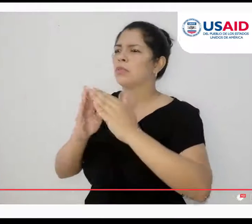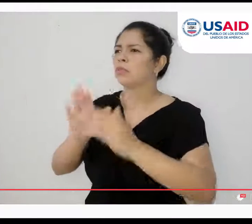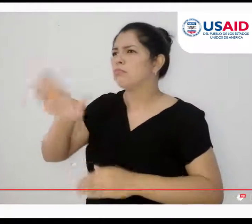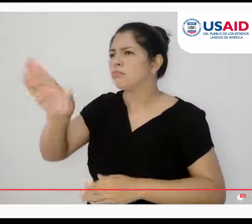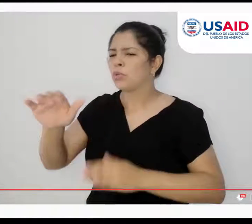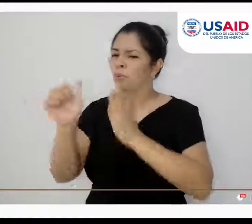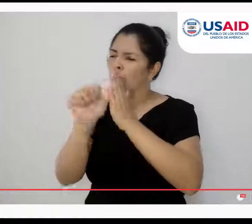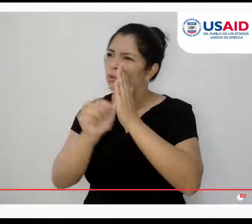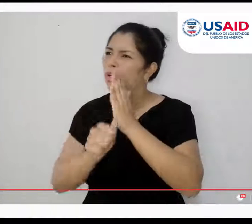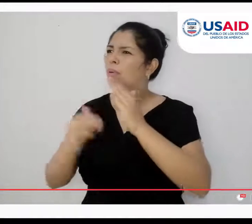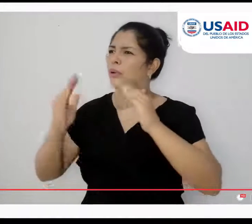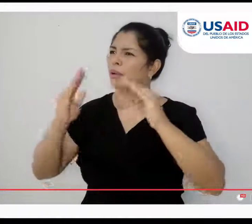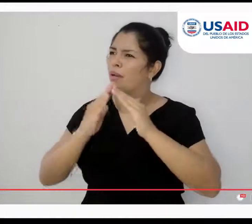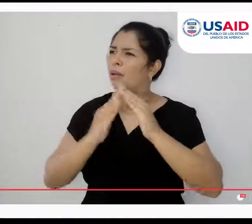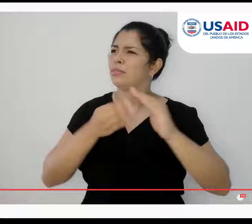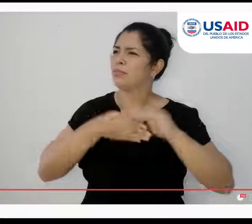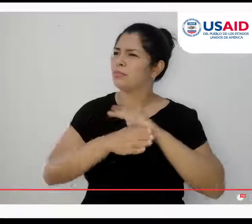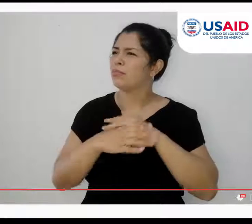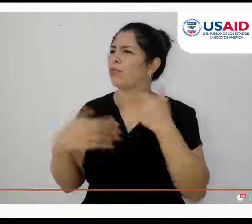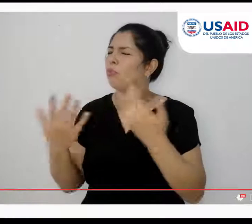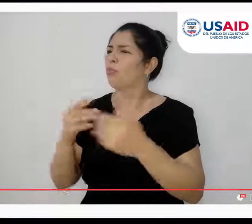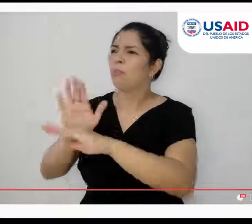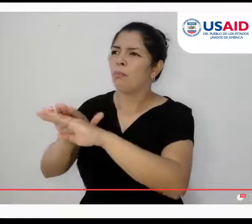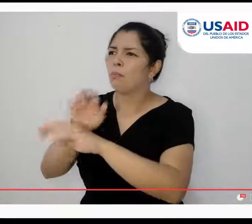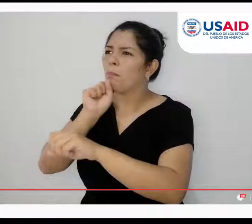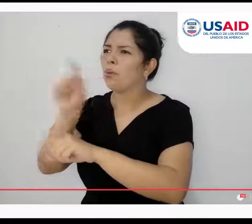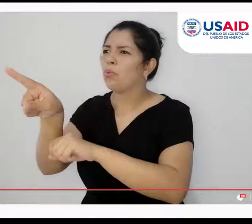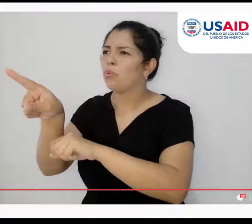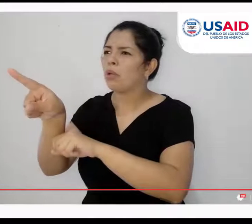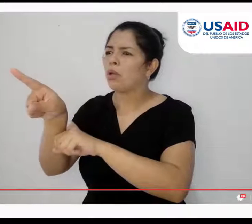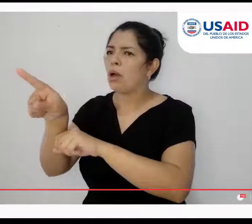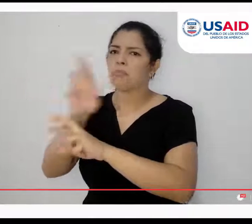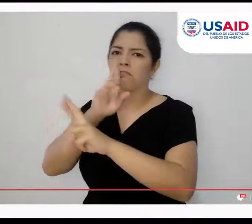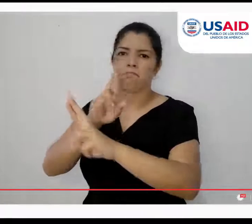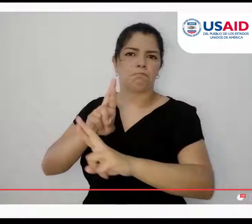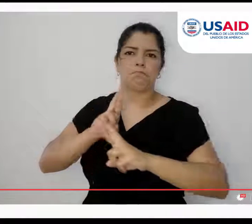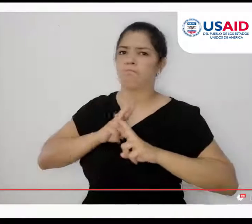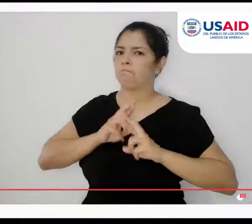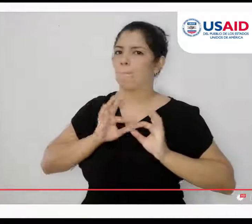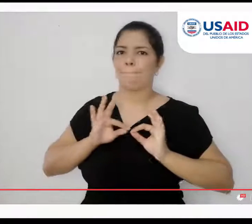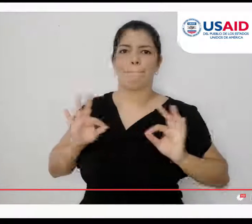vivienda accesible que existen. Al comunicarnos con ellos, no hubo ninguna respuesta a nuestra solicitud.